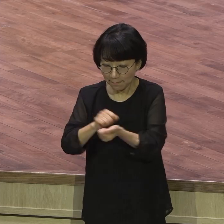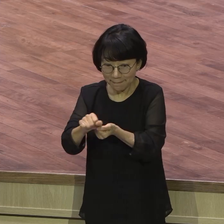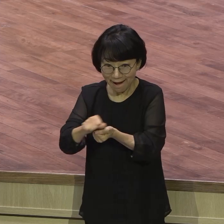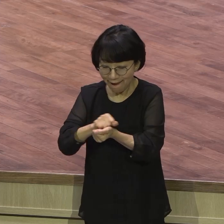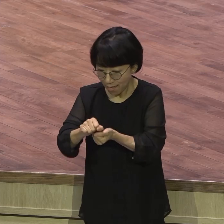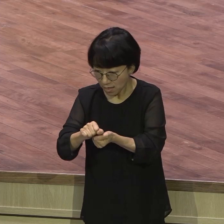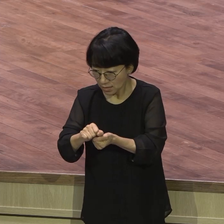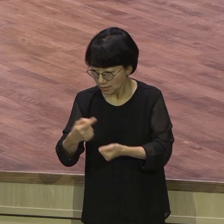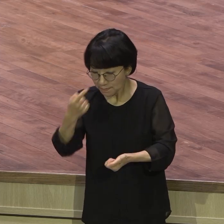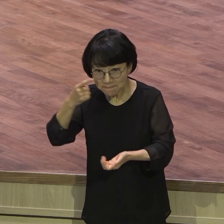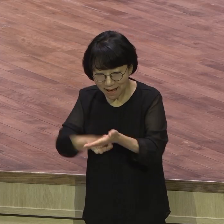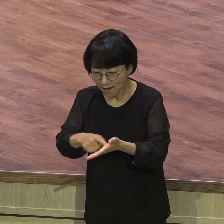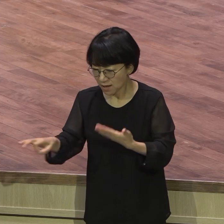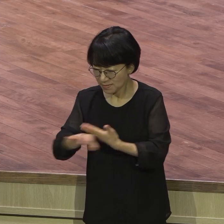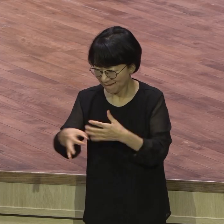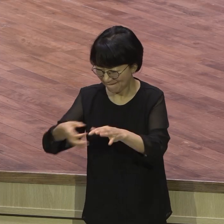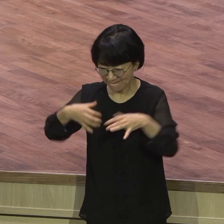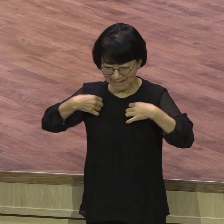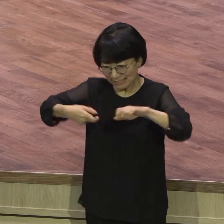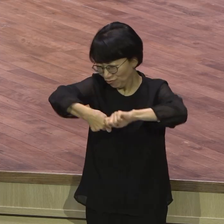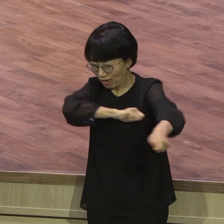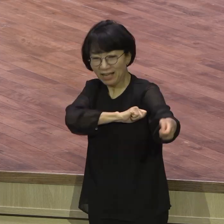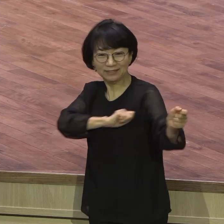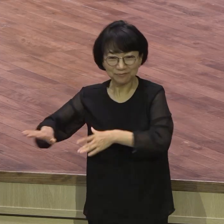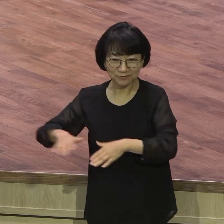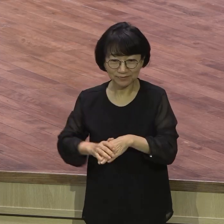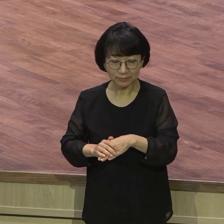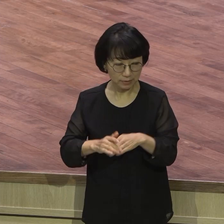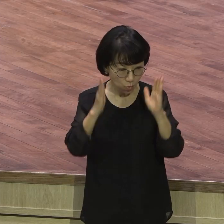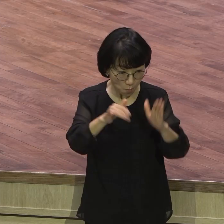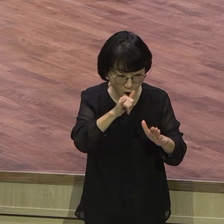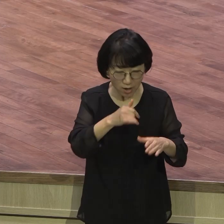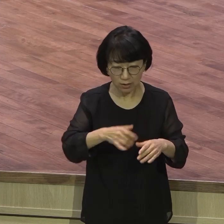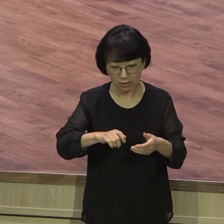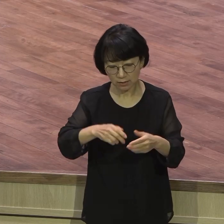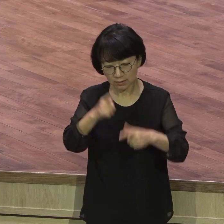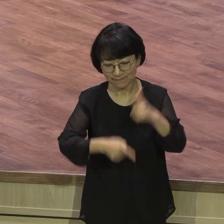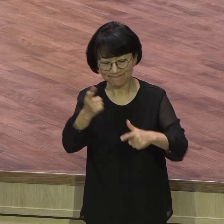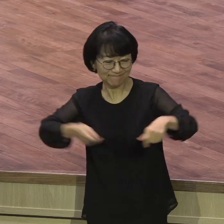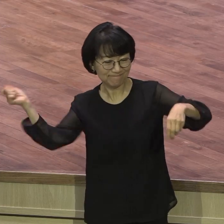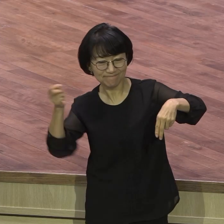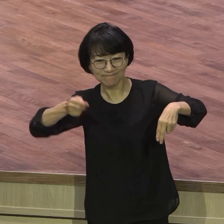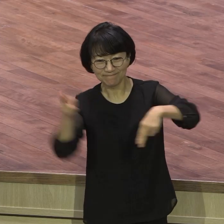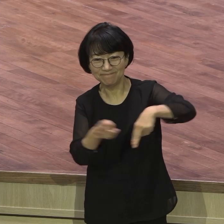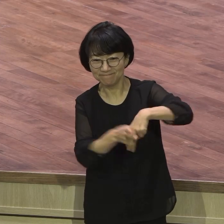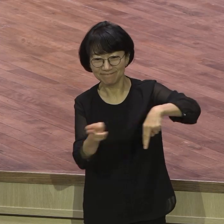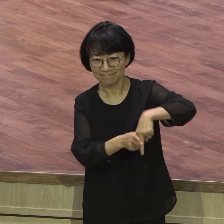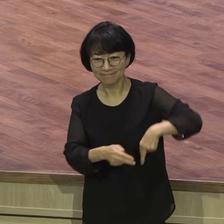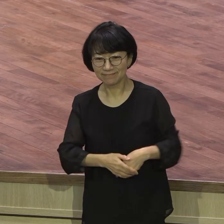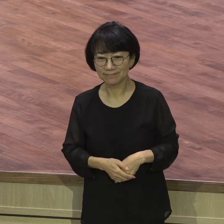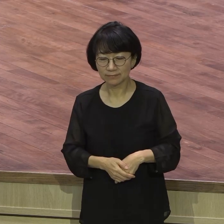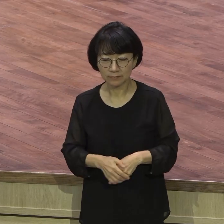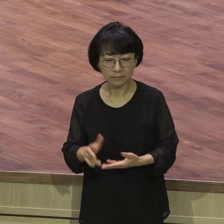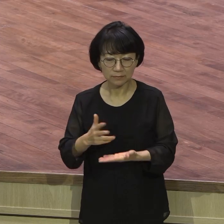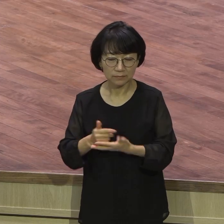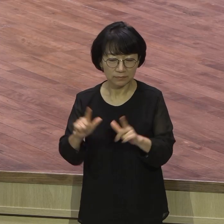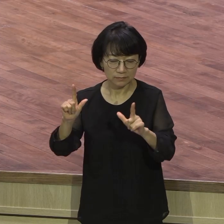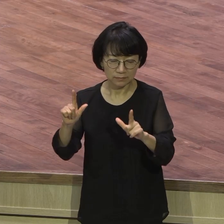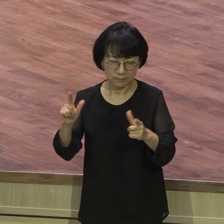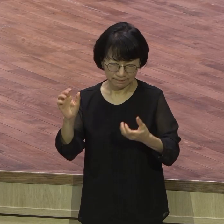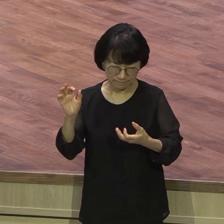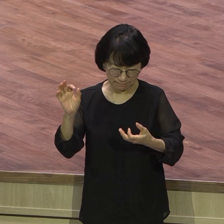박살 내버렸다. 공부했다 막 몽두리로 때리려고요. 주일날 그